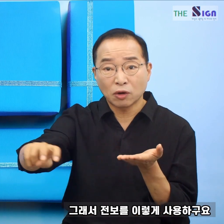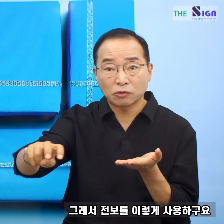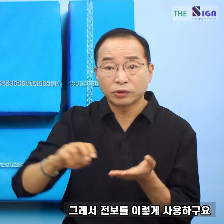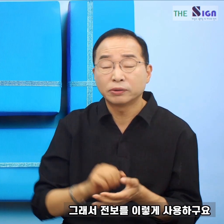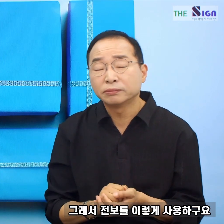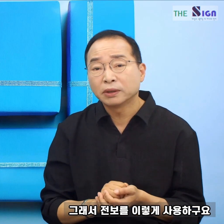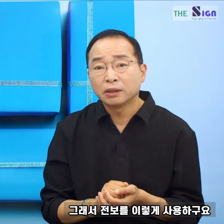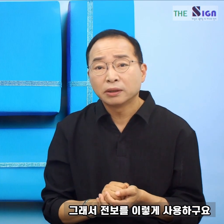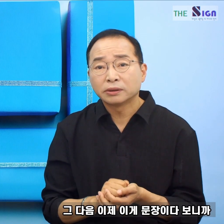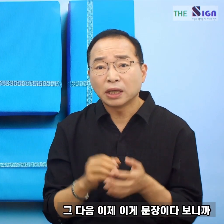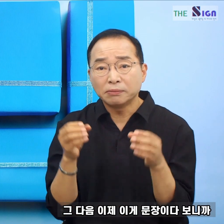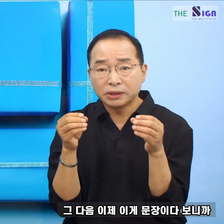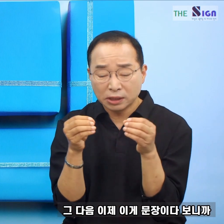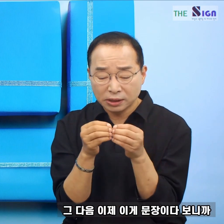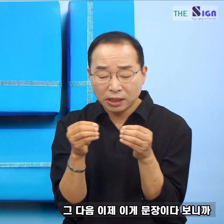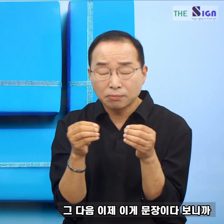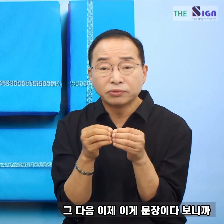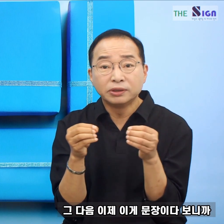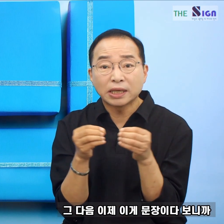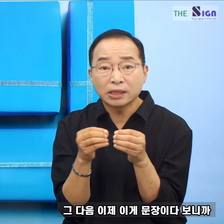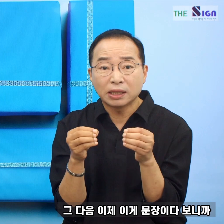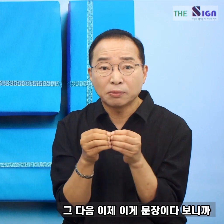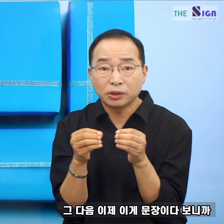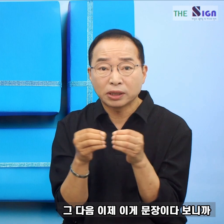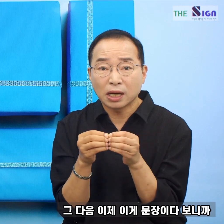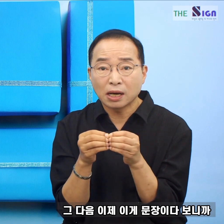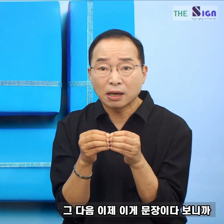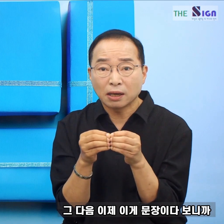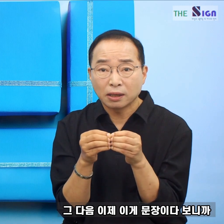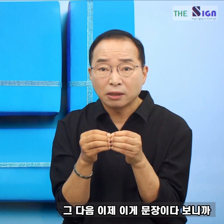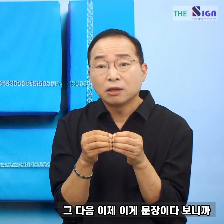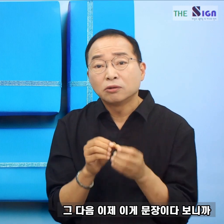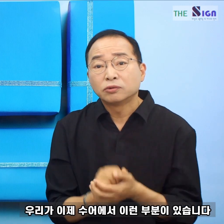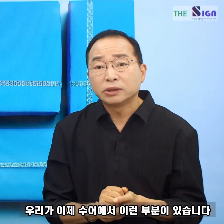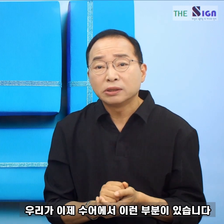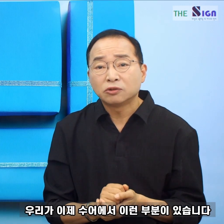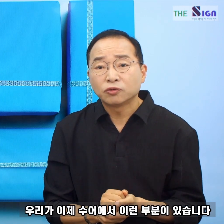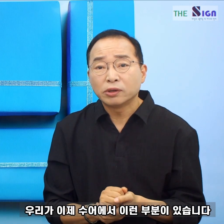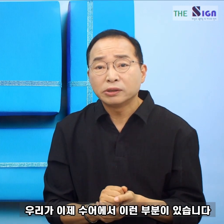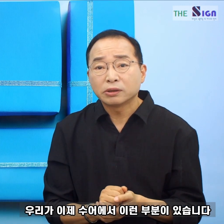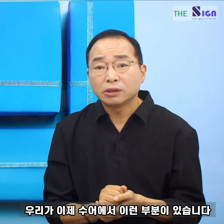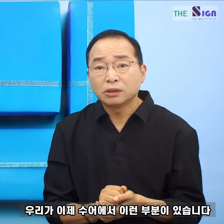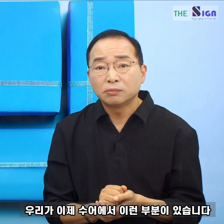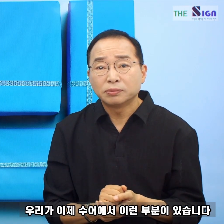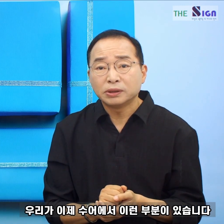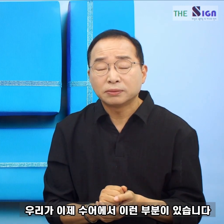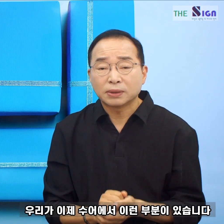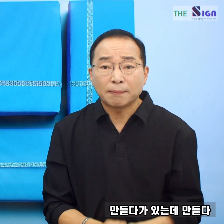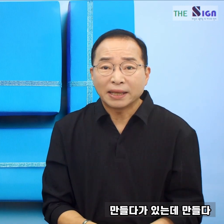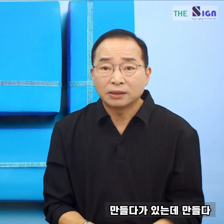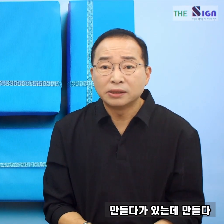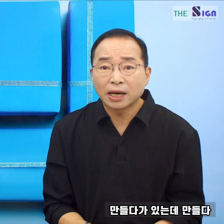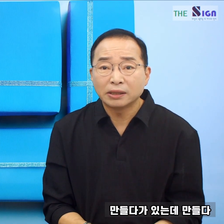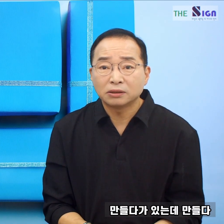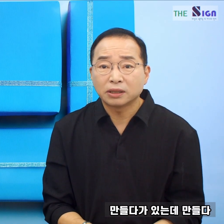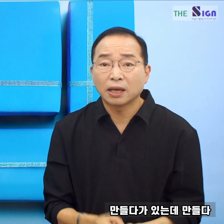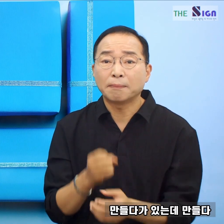사용하고요. 그 다음 이제 이게 문장이다 보니까 우리가 이제 수어에서 이런 부분이 있습니다. 만들다가 있는데